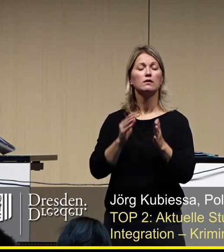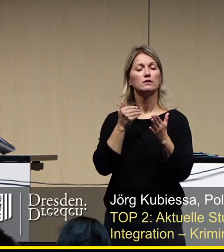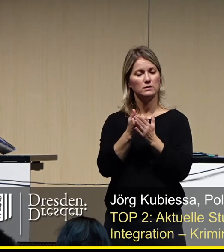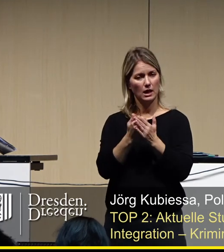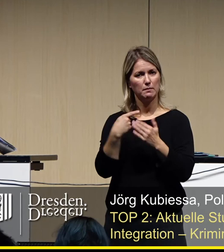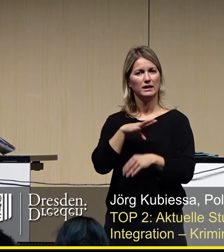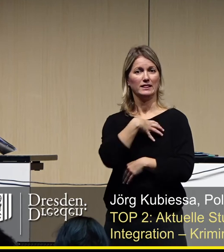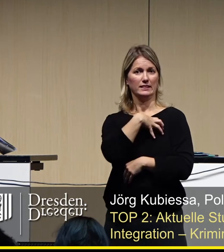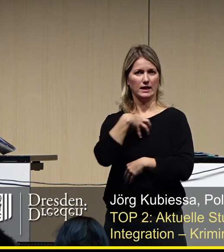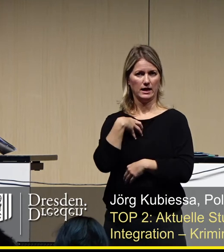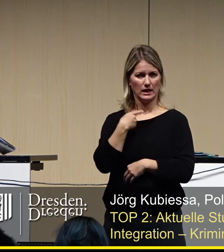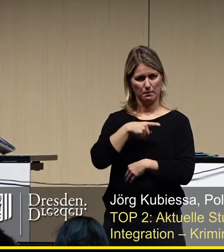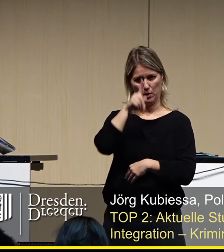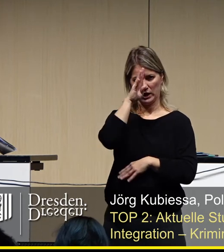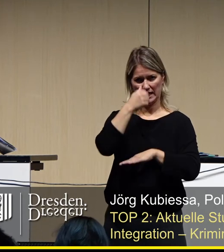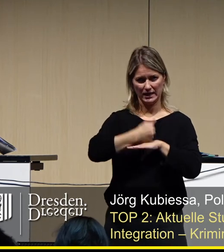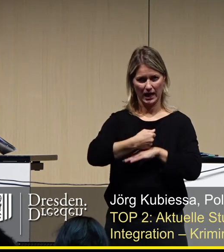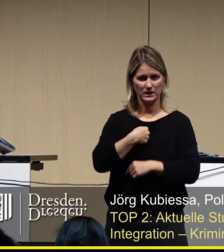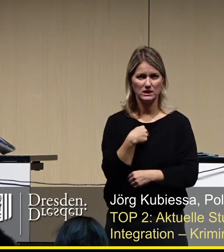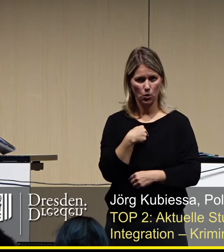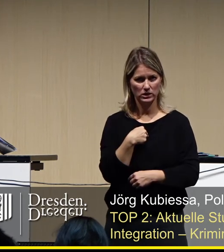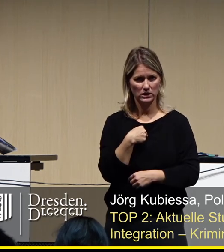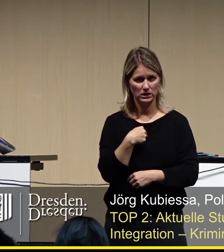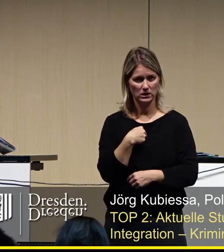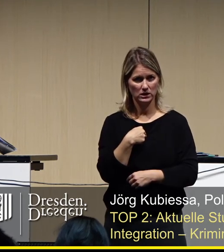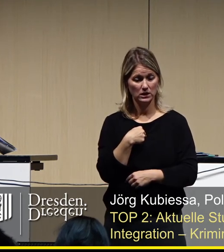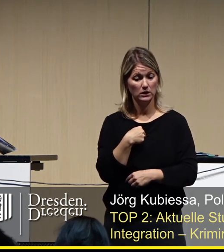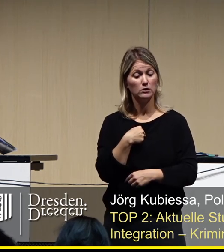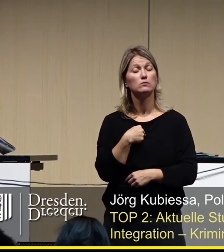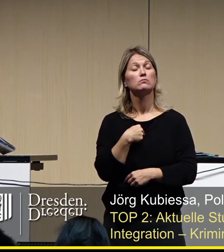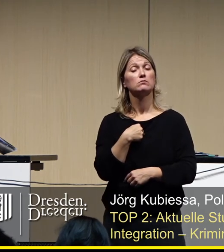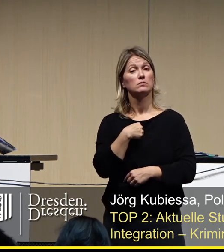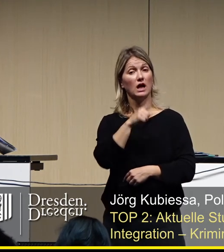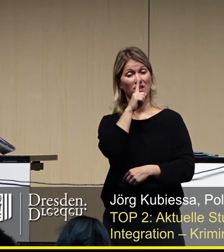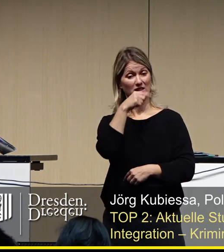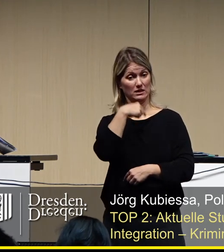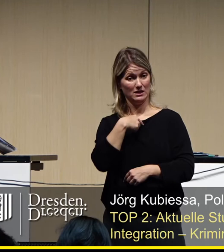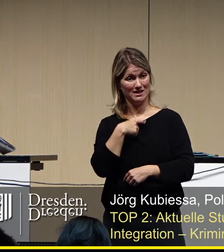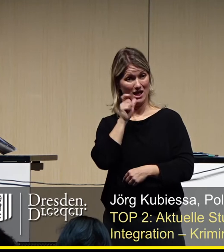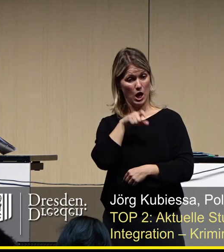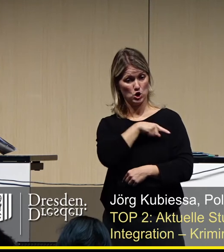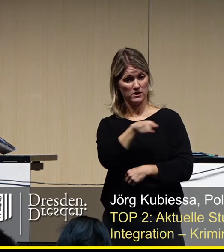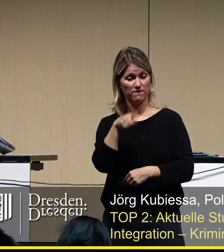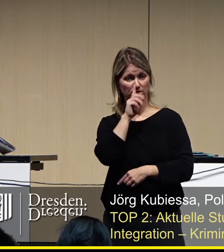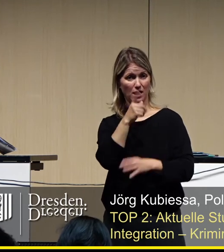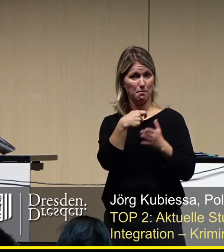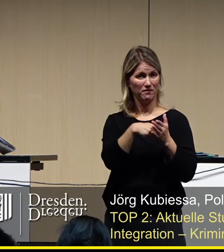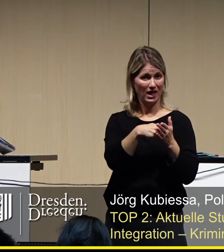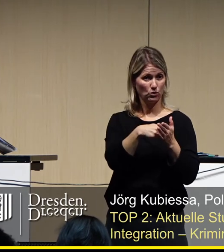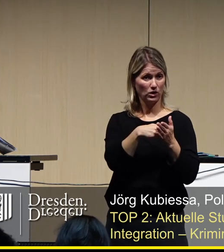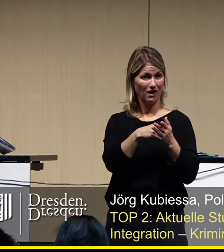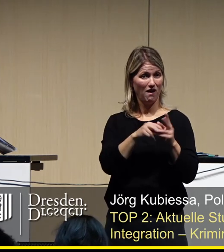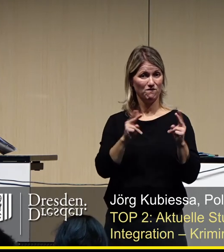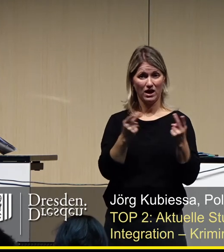Polizeidirektion Dresden in unserer strategischen Ausrichtung und Bewertung mit den Städten der